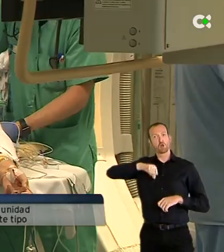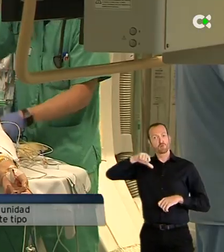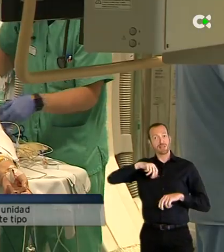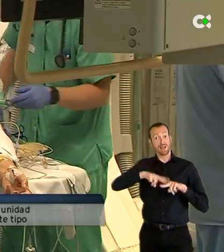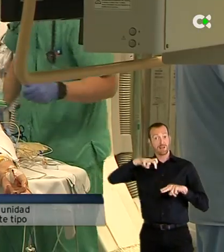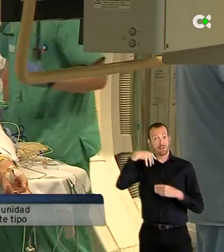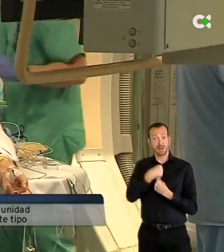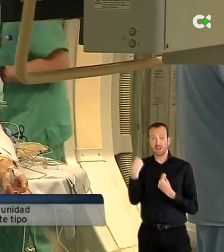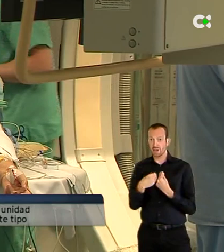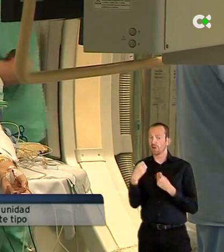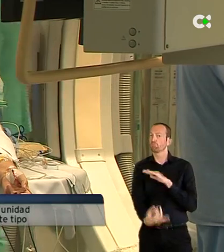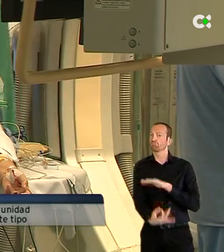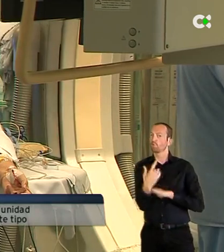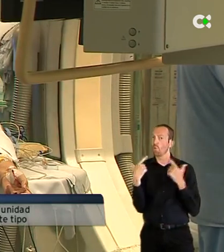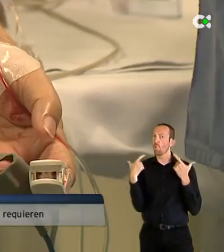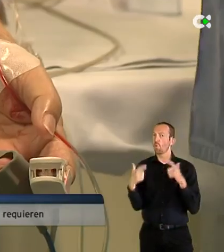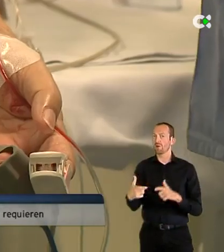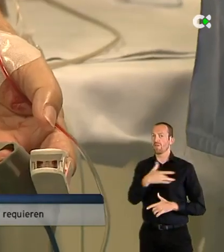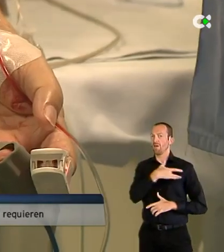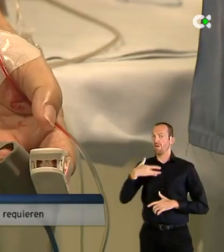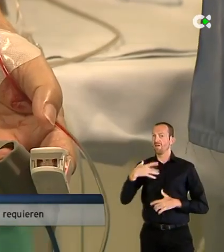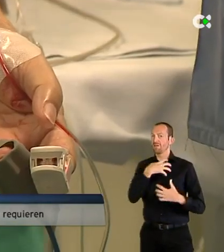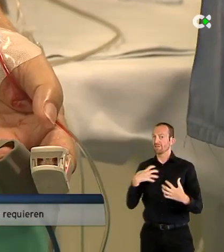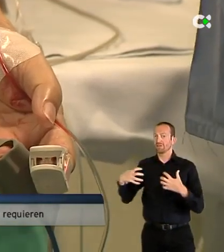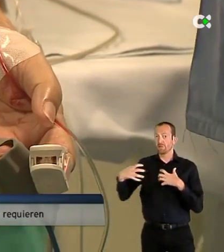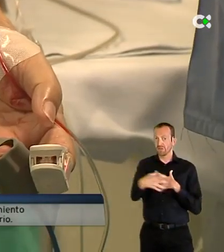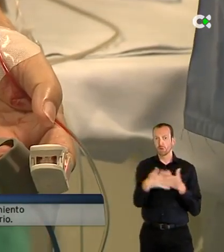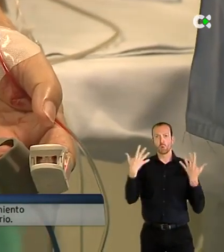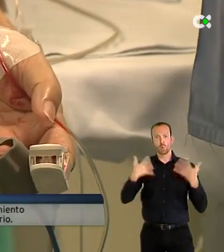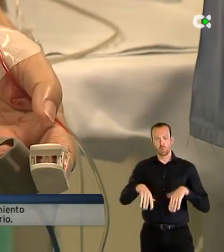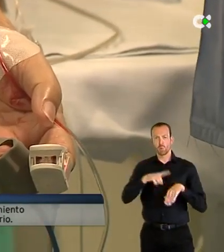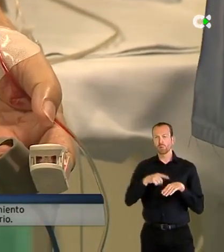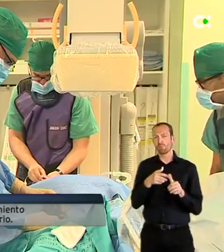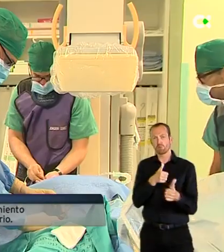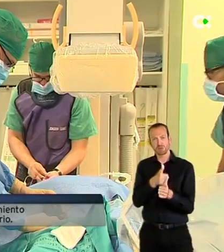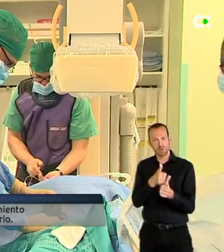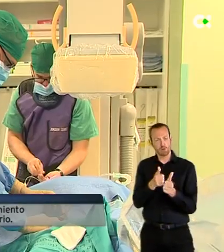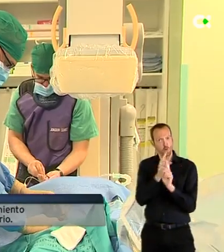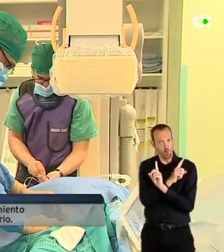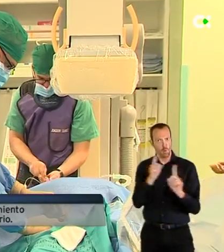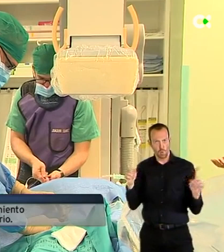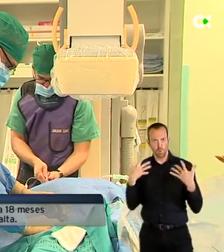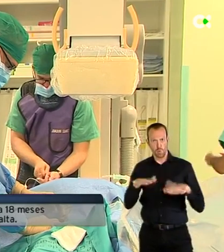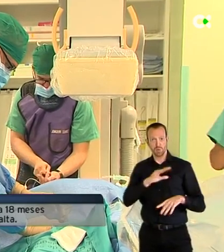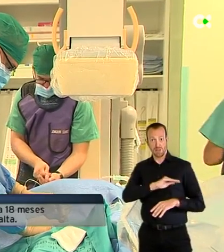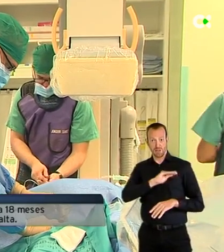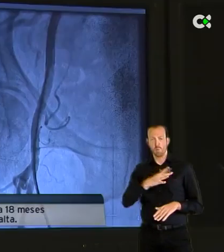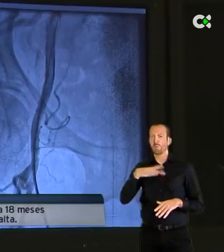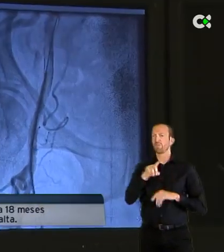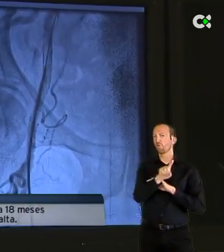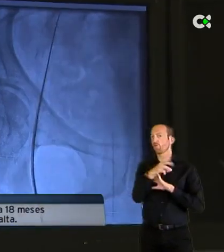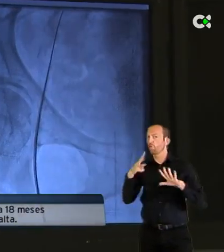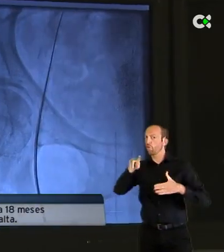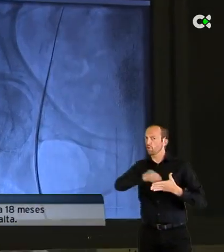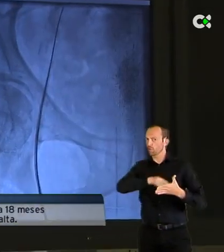Canaria contará con una unidad para realizar este tipo de intervención que requieren un largo seguimiento posoperatorio. Pueden tardar hasta 18